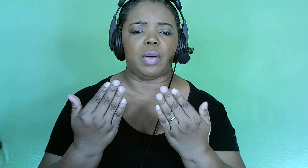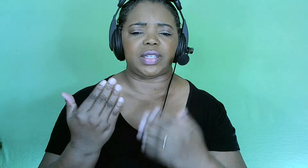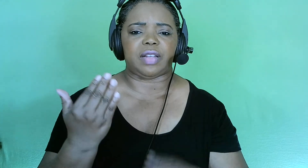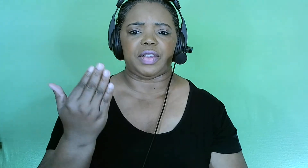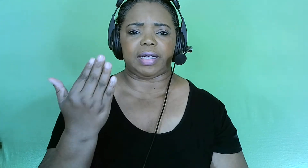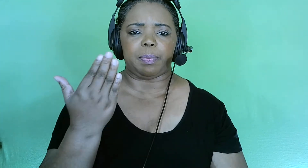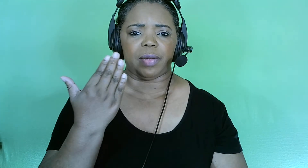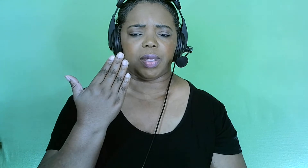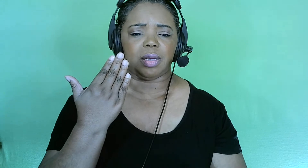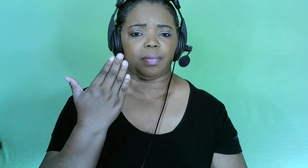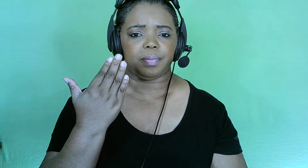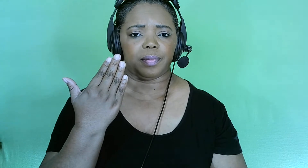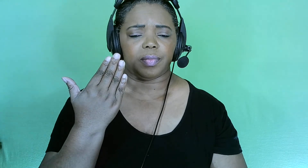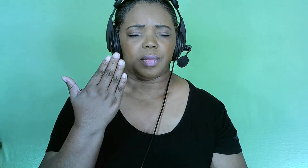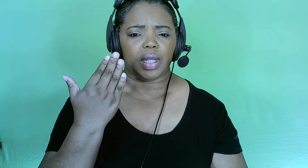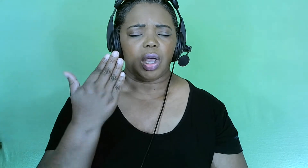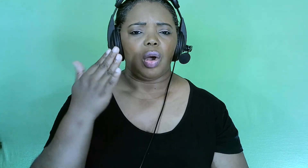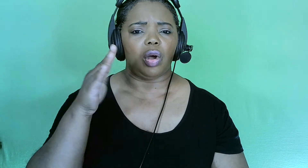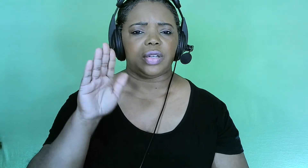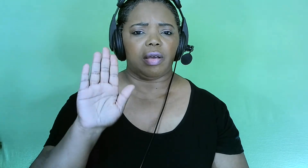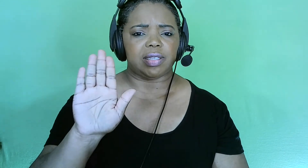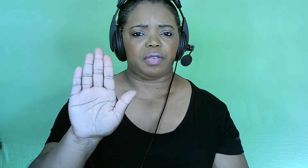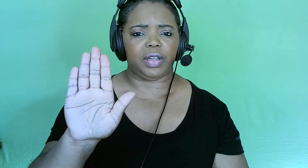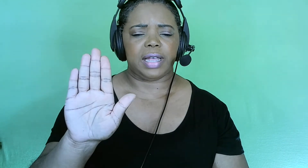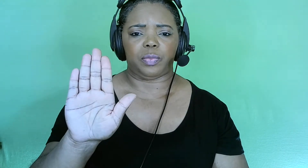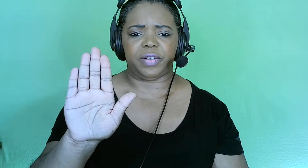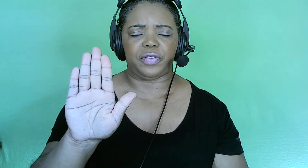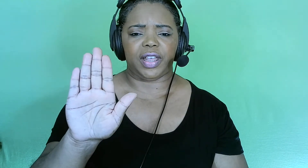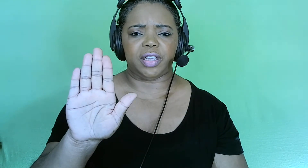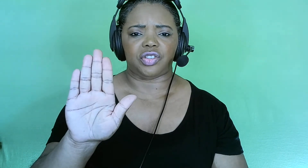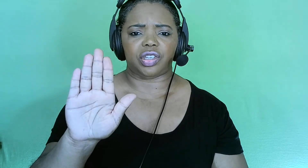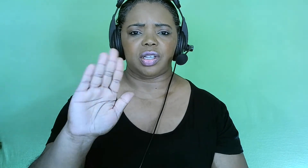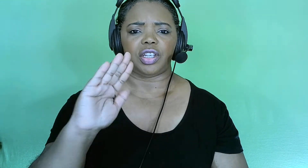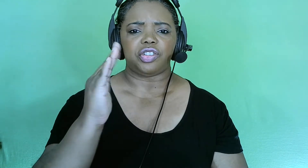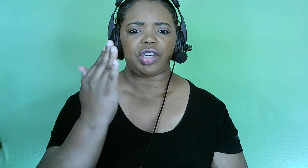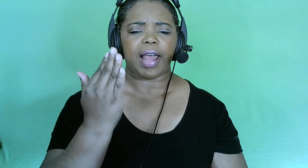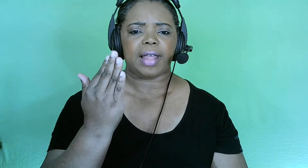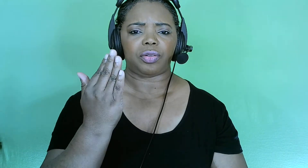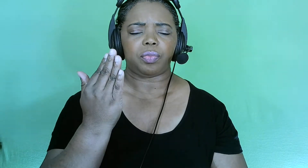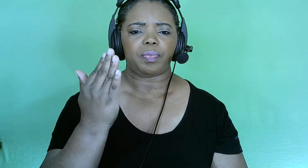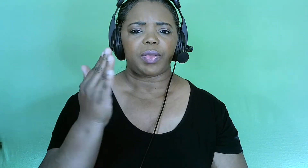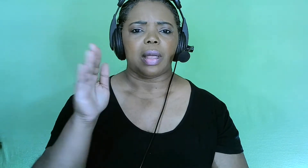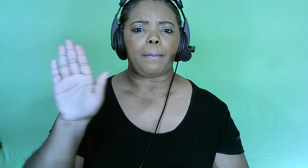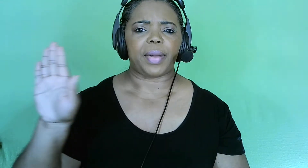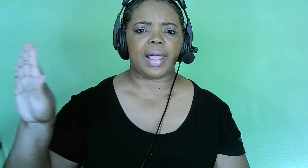está virada para mim, outra hora está virado para frente, de lado, para